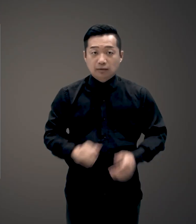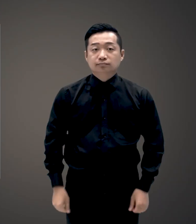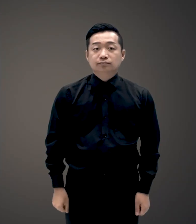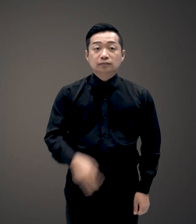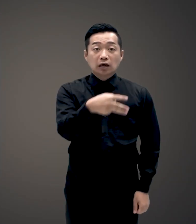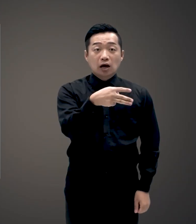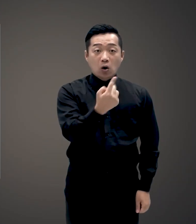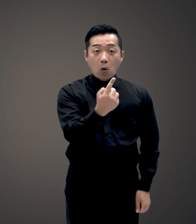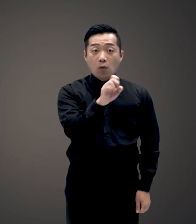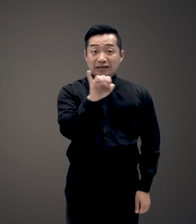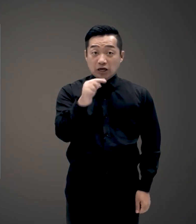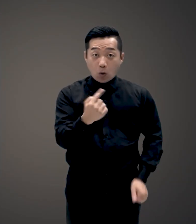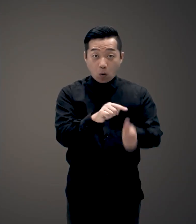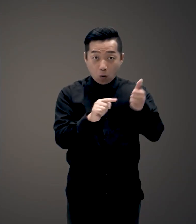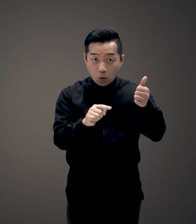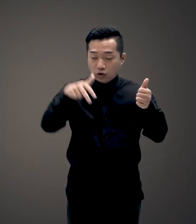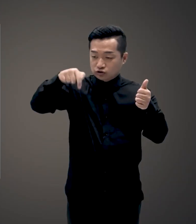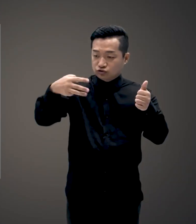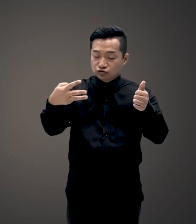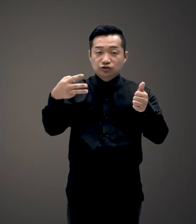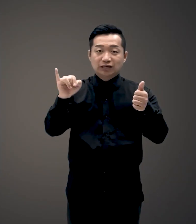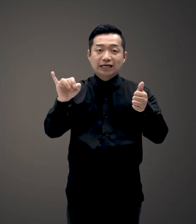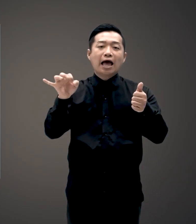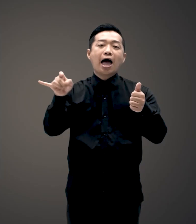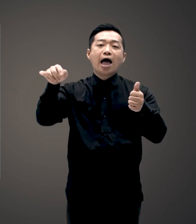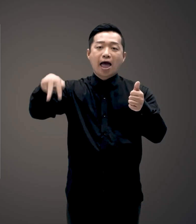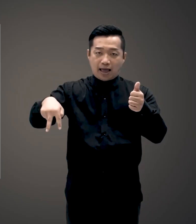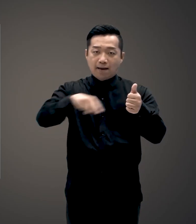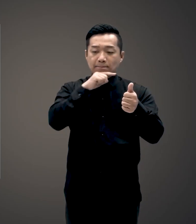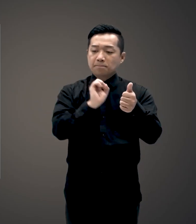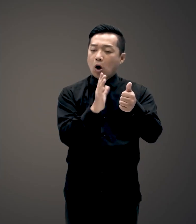로미오가 줄리엣에게 장미꽃 한 송이를 선물한다.